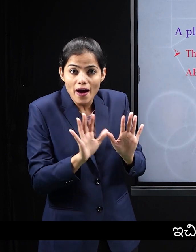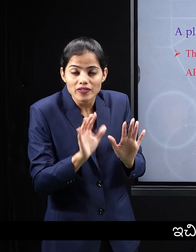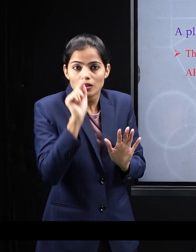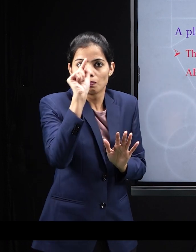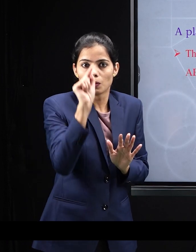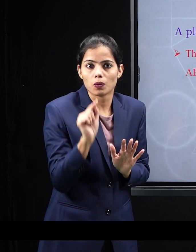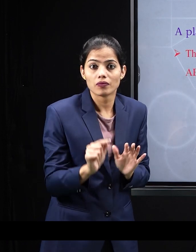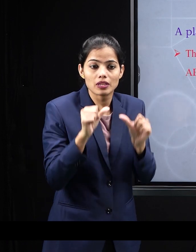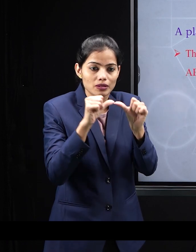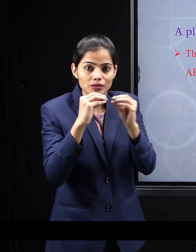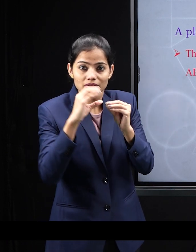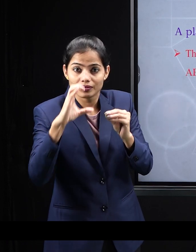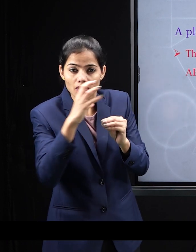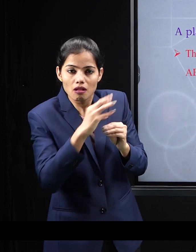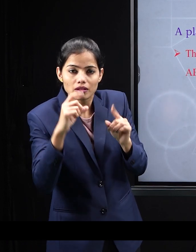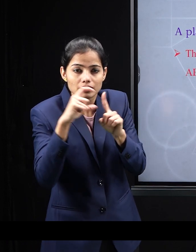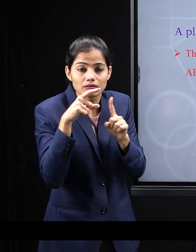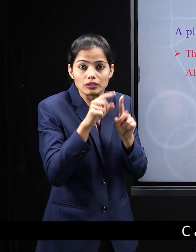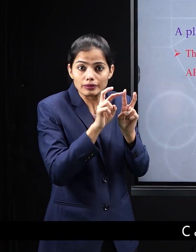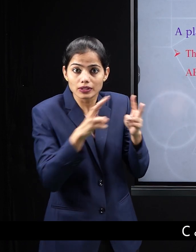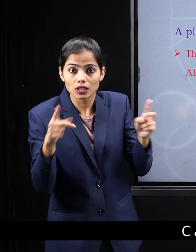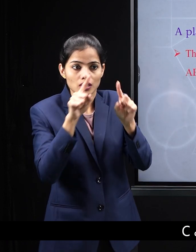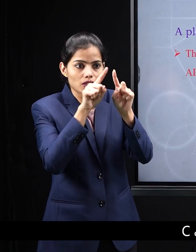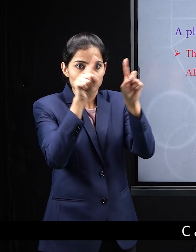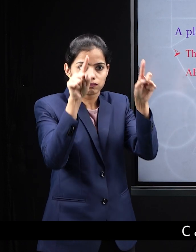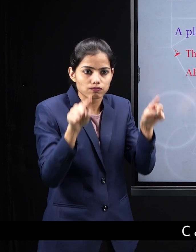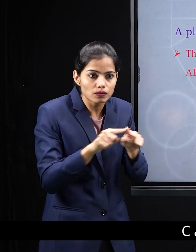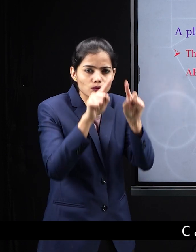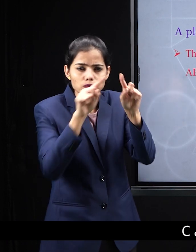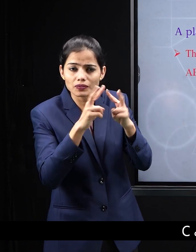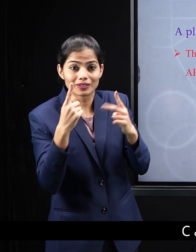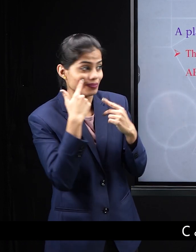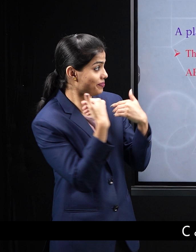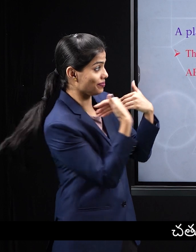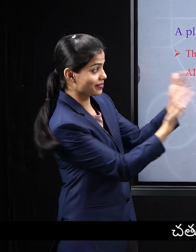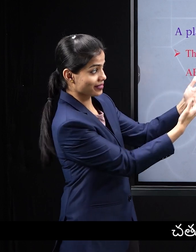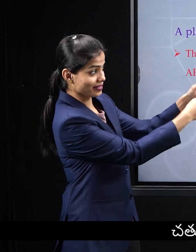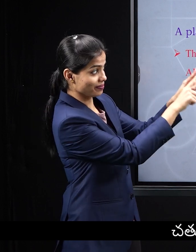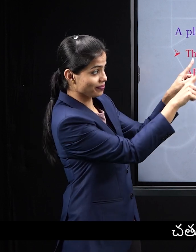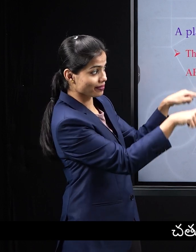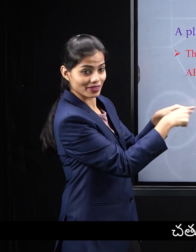ఏ, బి, సి మరియు డి అనే పాయింట్ల చతుర్భుజ